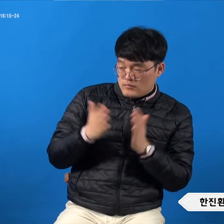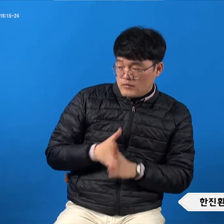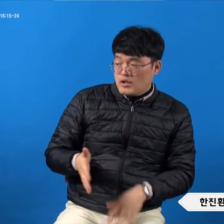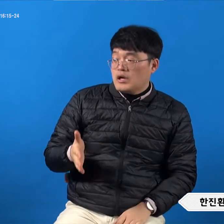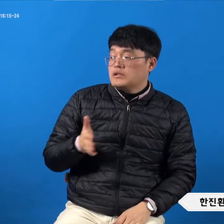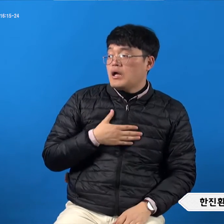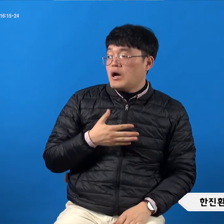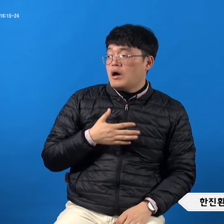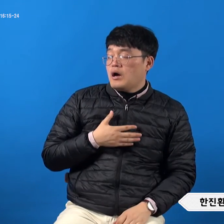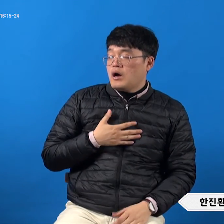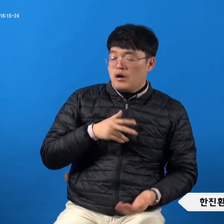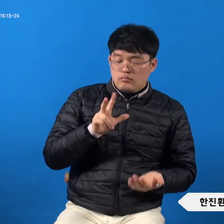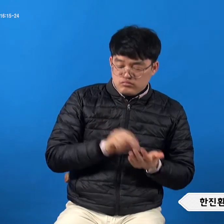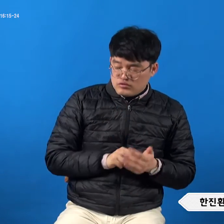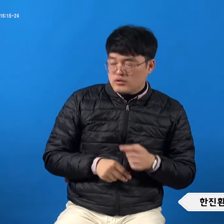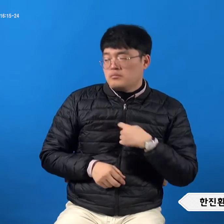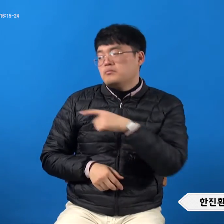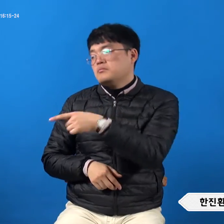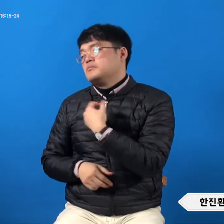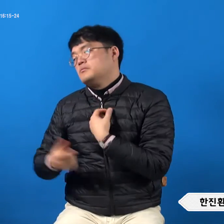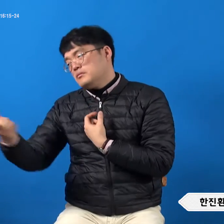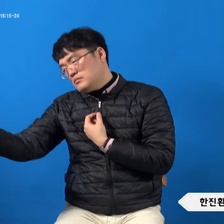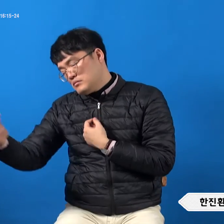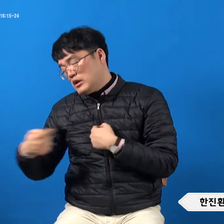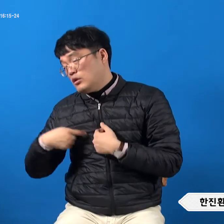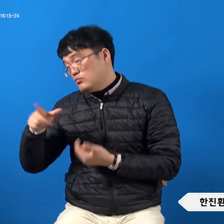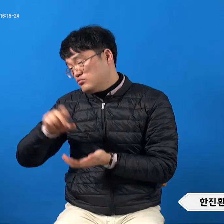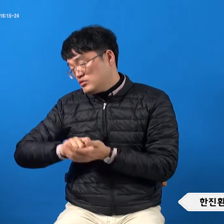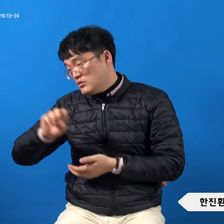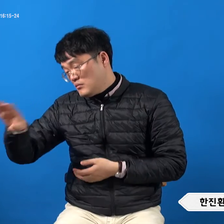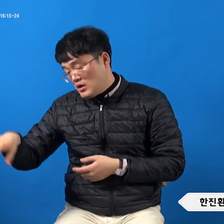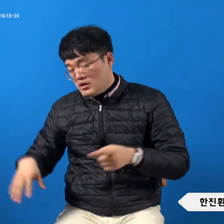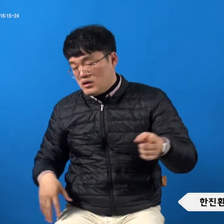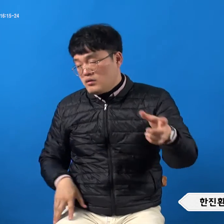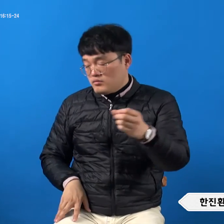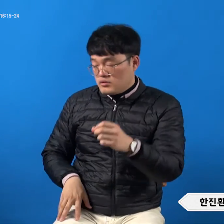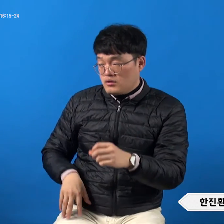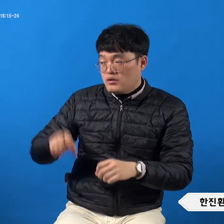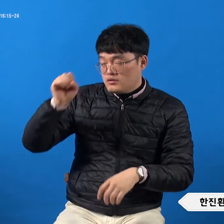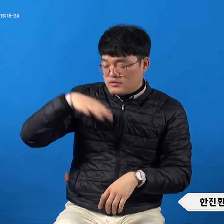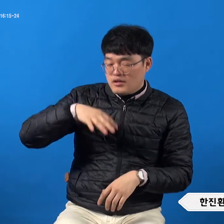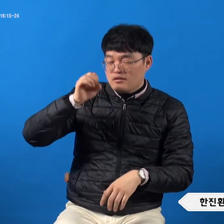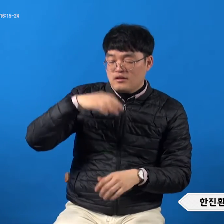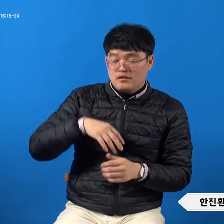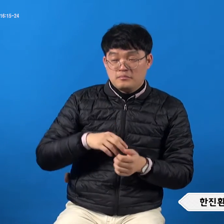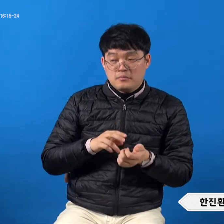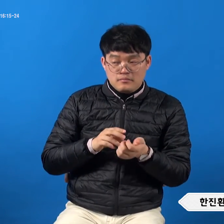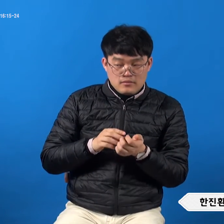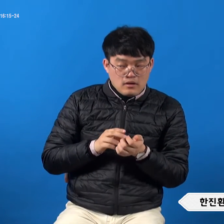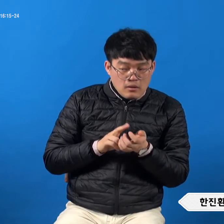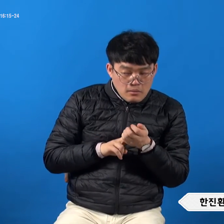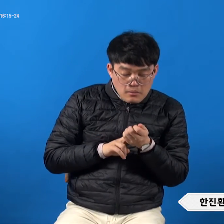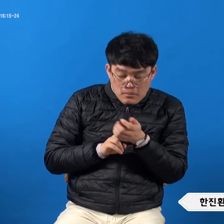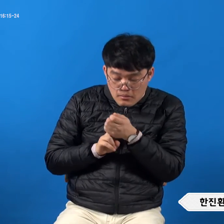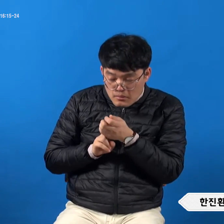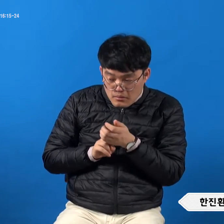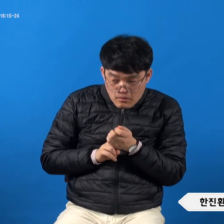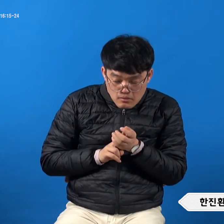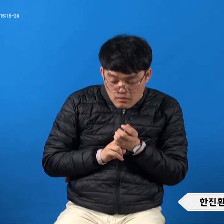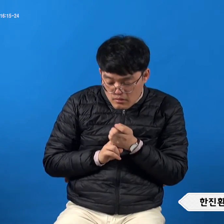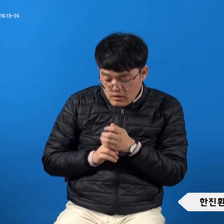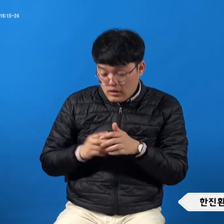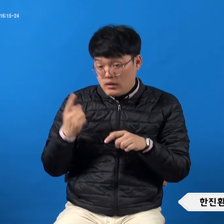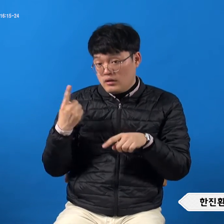전부 자기들의 문제를 내어놓기 시작합니다. 적당히 감추고 살았던 그 휘장을 다 내어